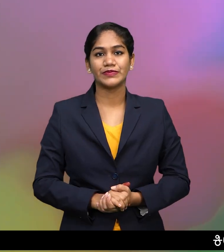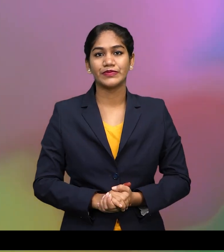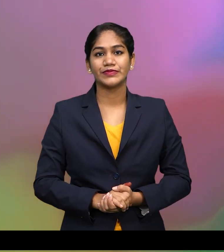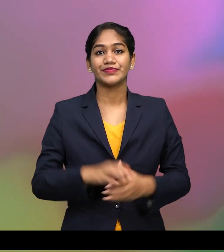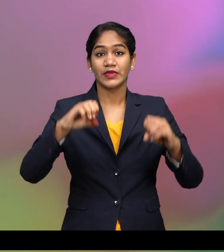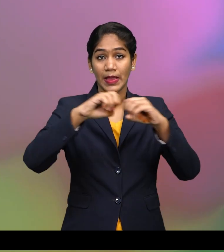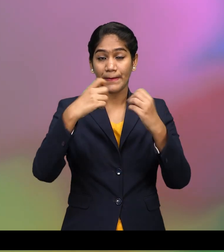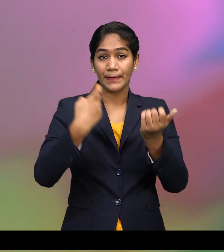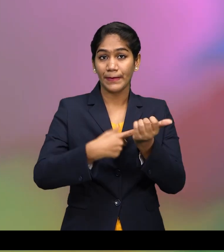ಮೆದುಳು,